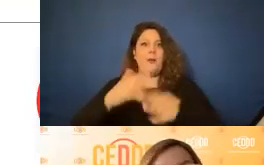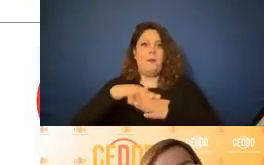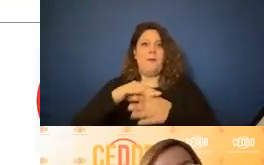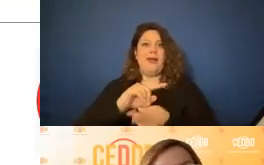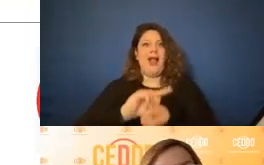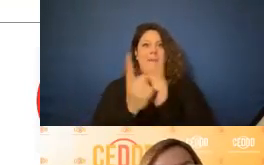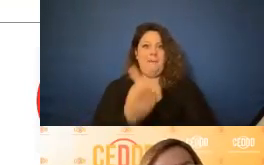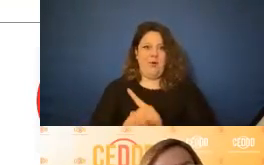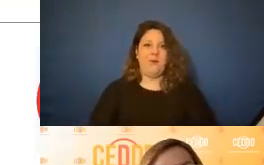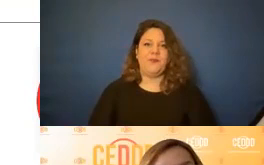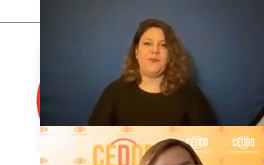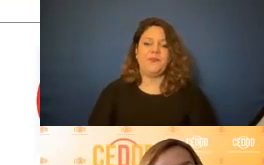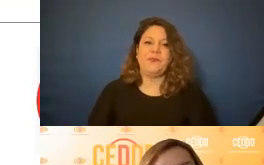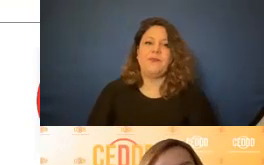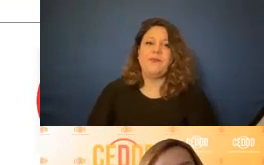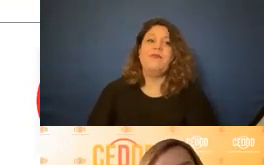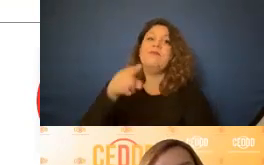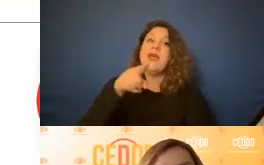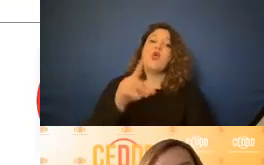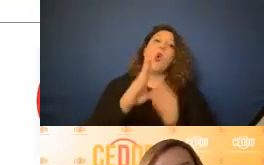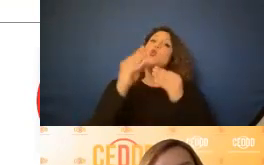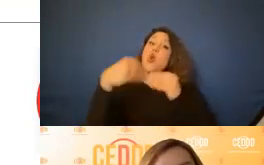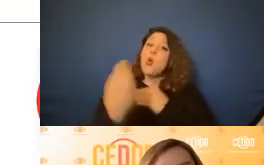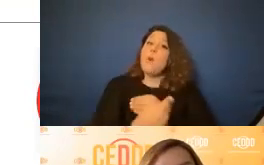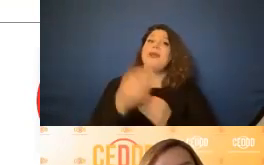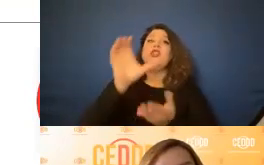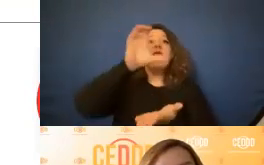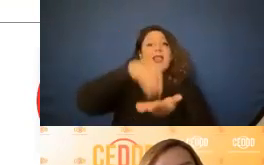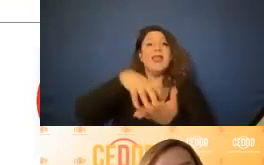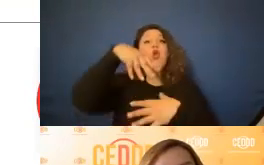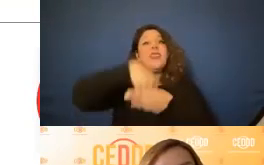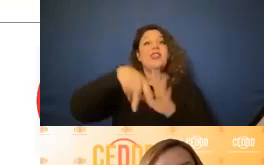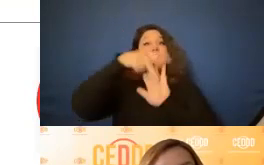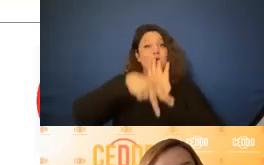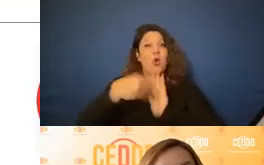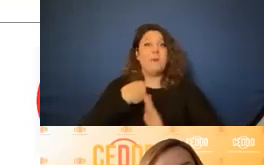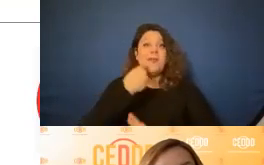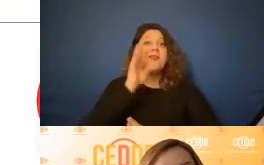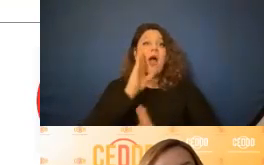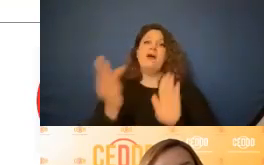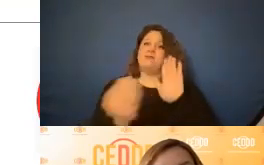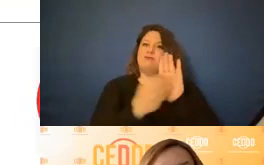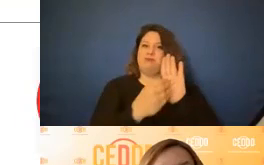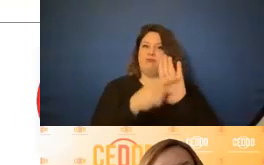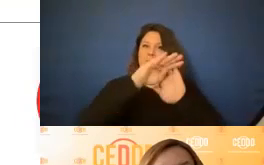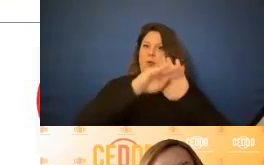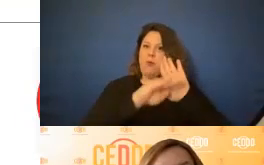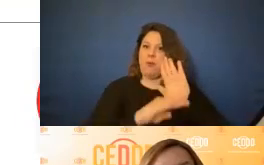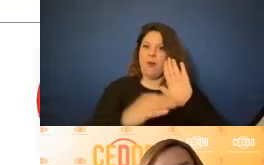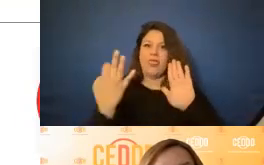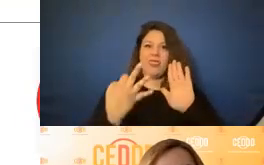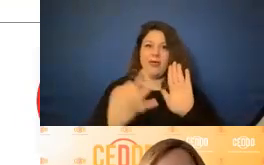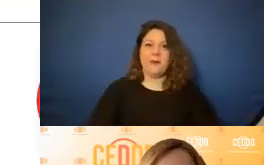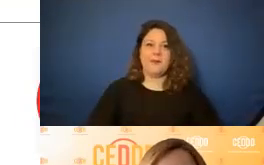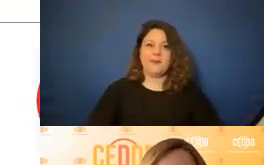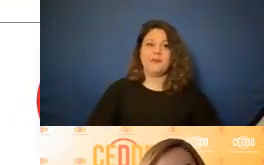Esto hay que plasmarlo en un documento de centro que está dentro del propio protocolo del que hemos hablado antes. ¿Hay que actuar sobre los